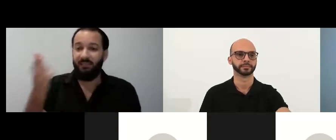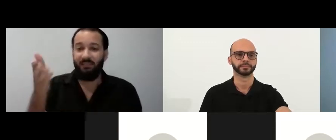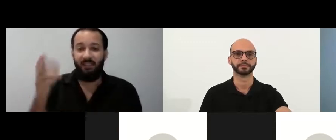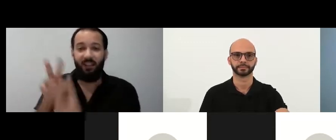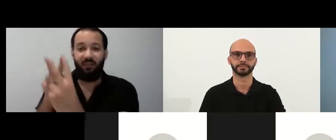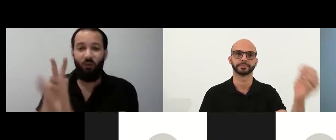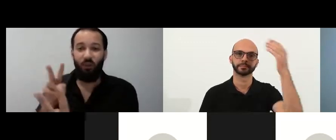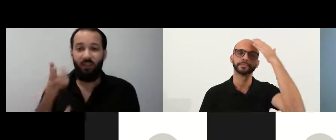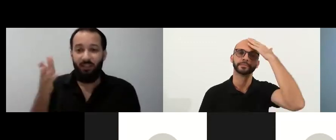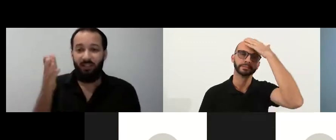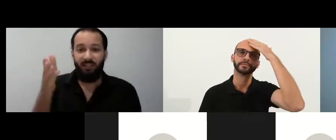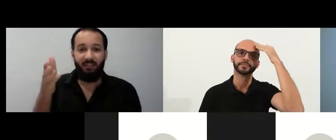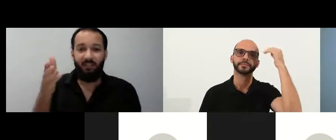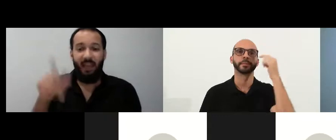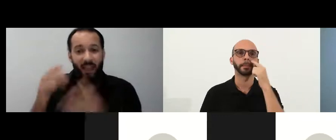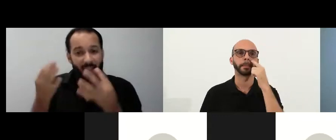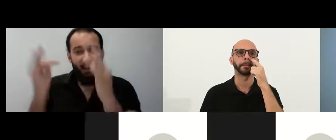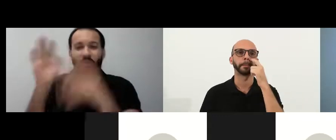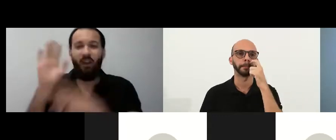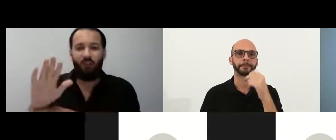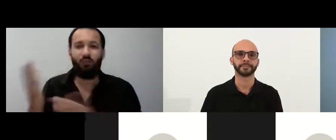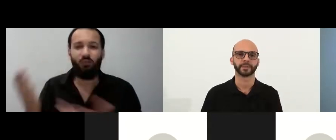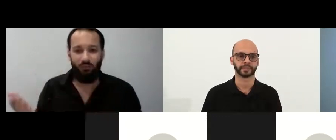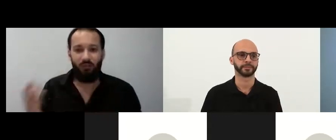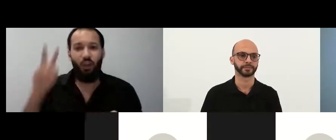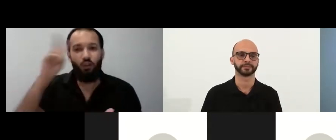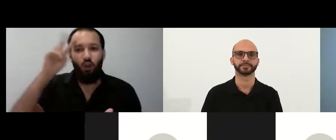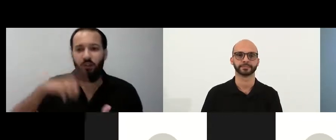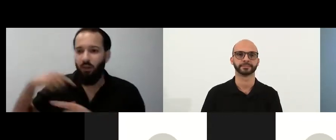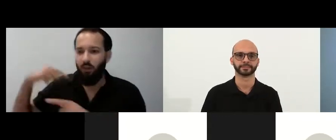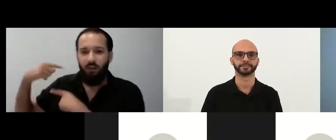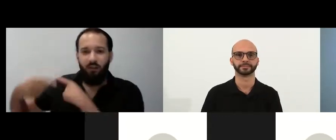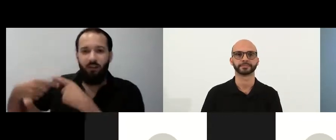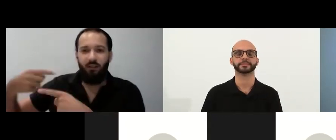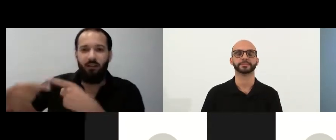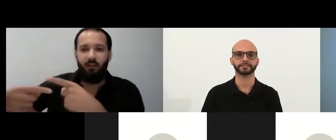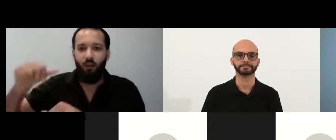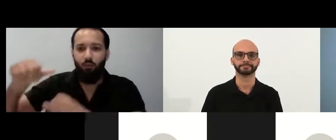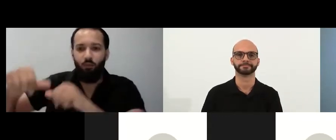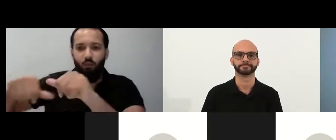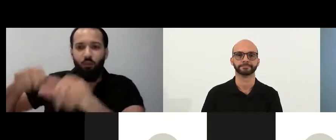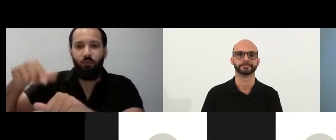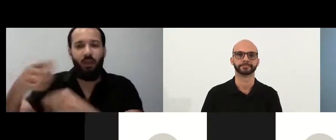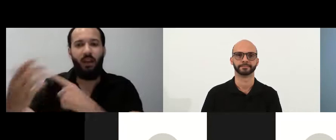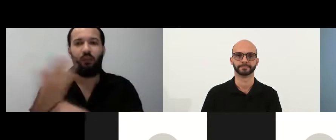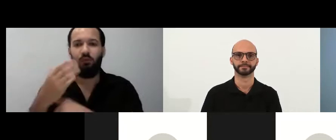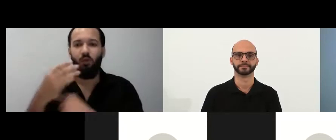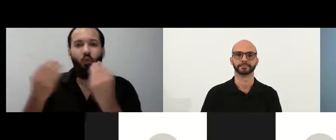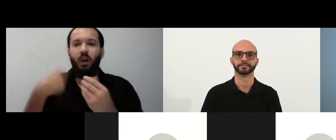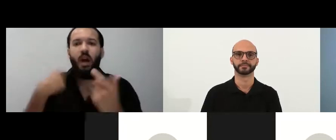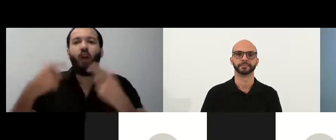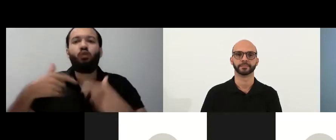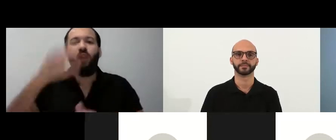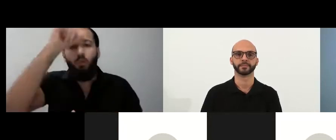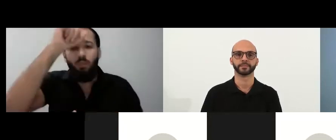modalidade remota, na internet, como é que seria a experiência, né? Como é que a tecnologia ajudaria a desenvolver, a